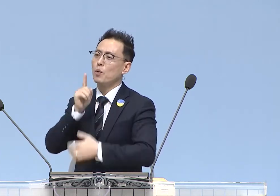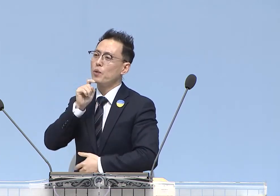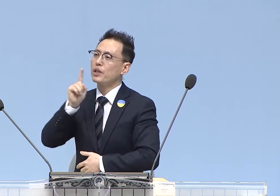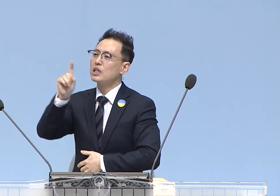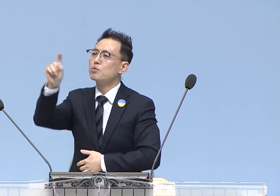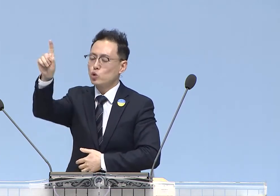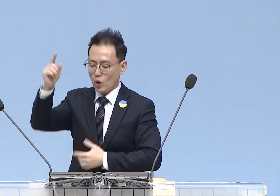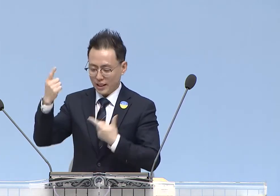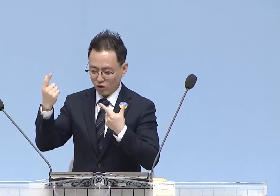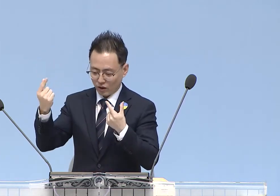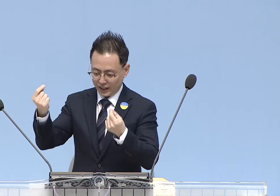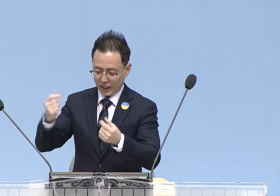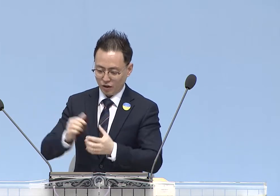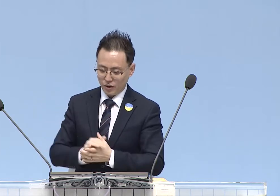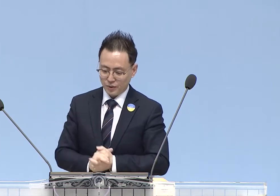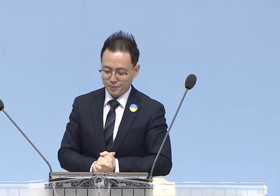보면 읍소하는 것 같아요.